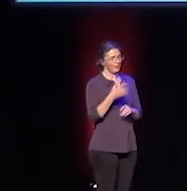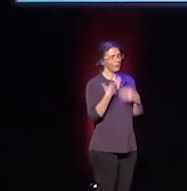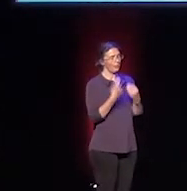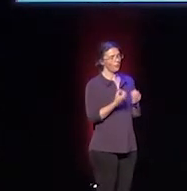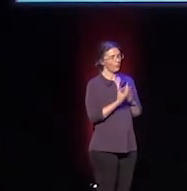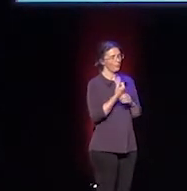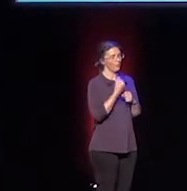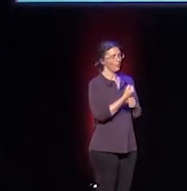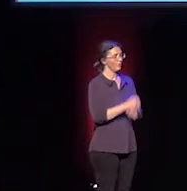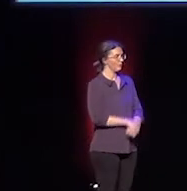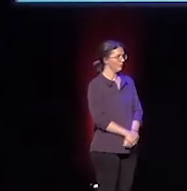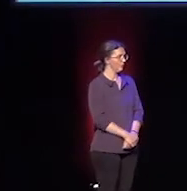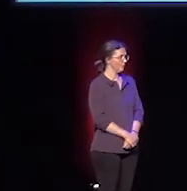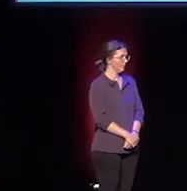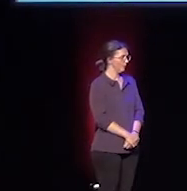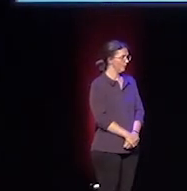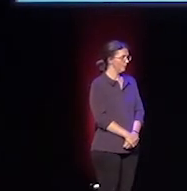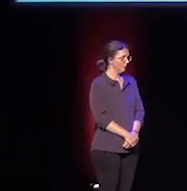Blumenstrauß,